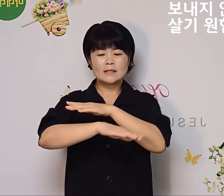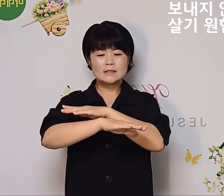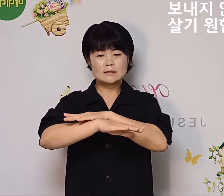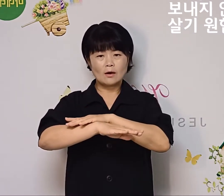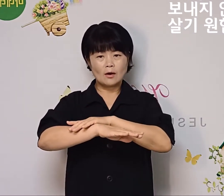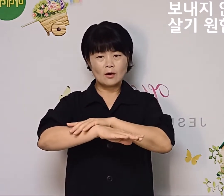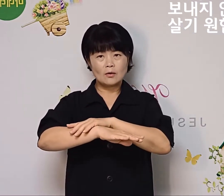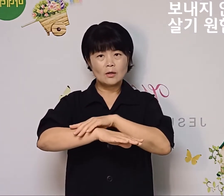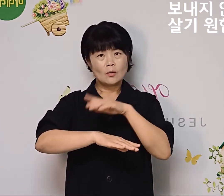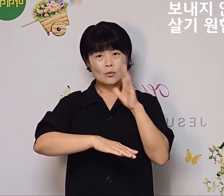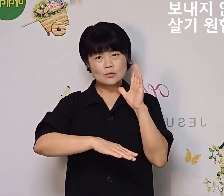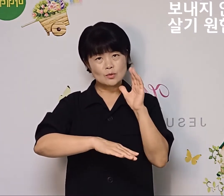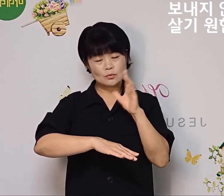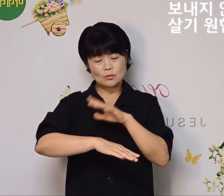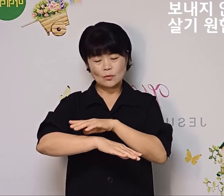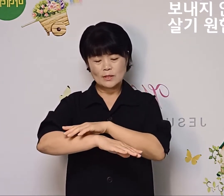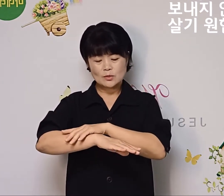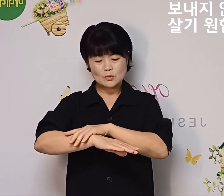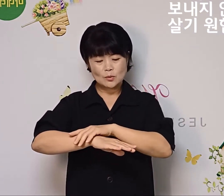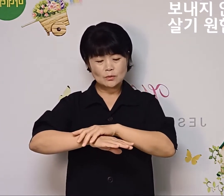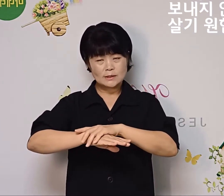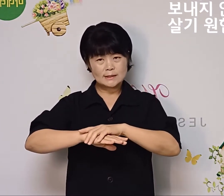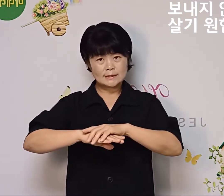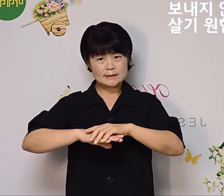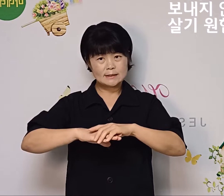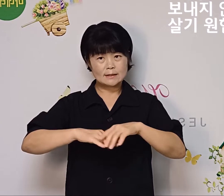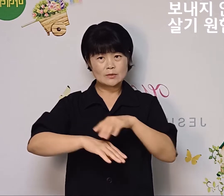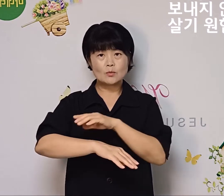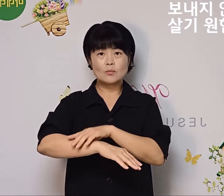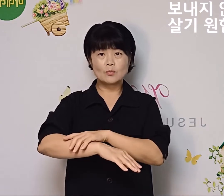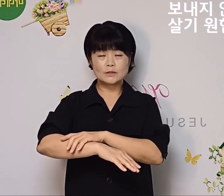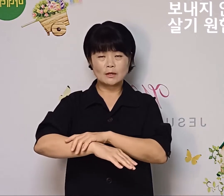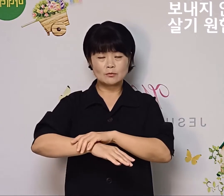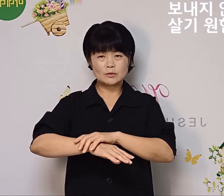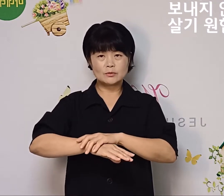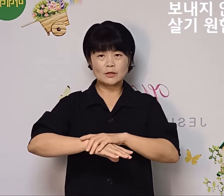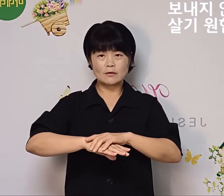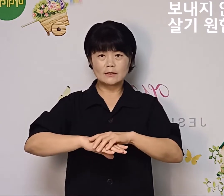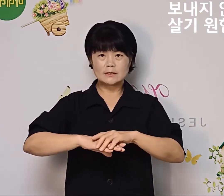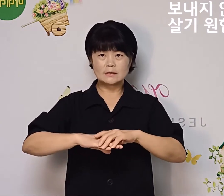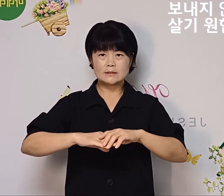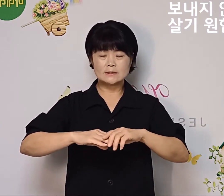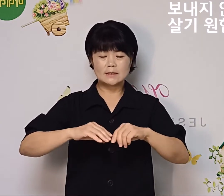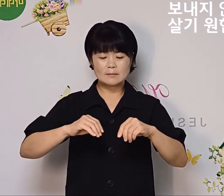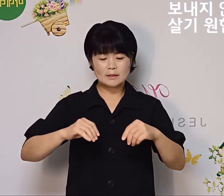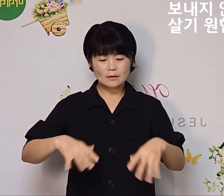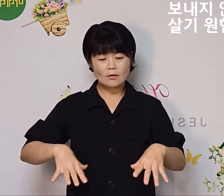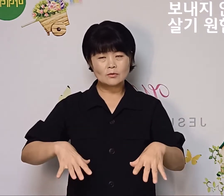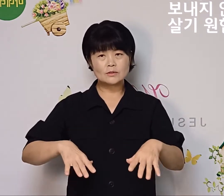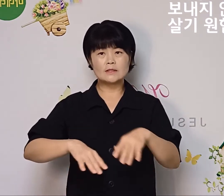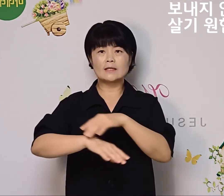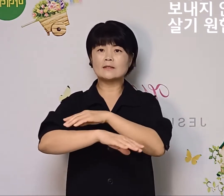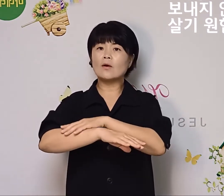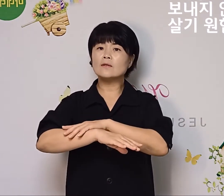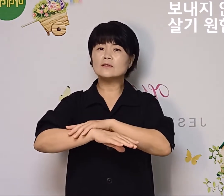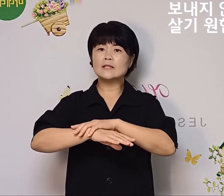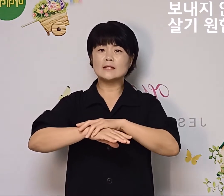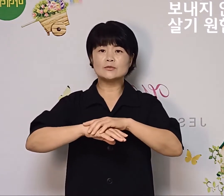헛되다는 오른손으로 왼손 손등을 이렇게 손목부터 위부터 이렇게 쓸은 다음에 약간 터는 건 아니고요.